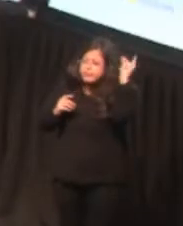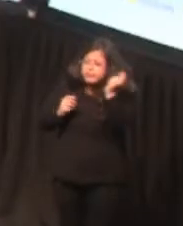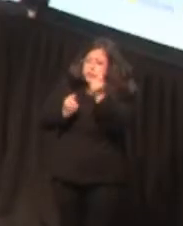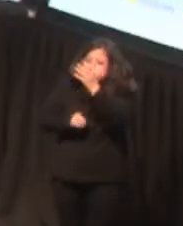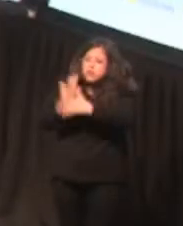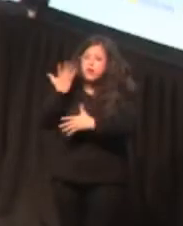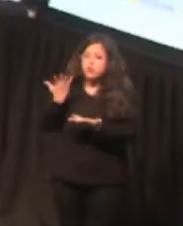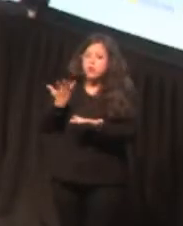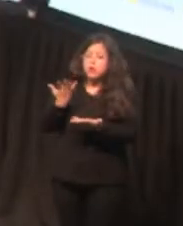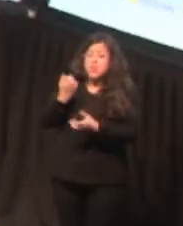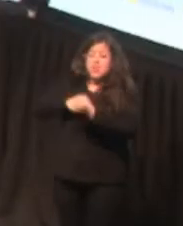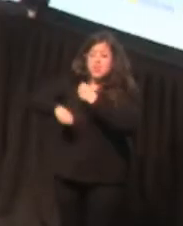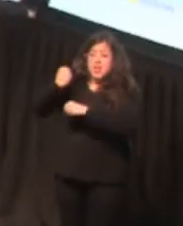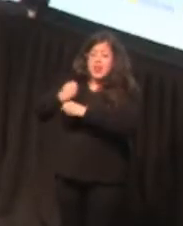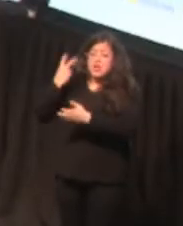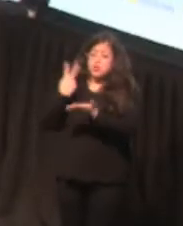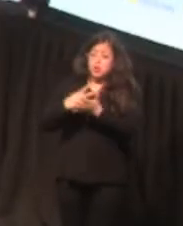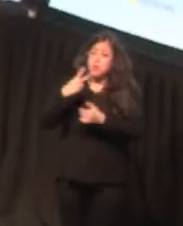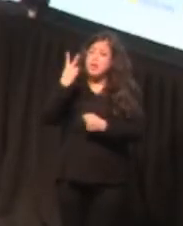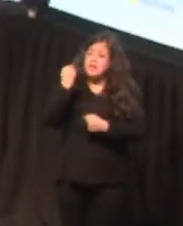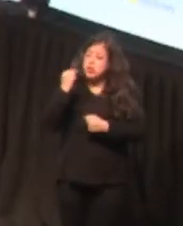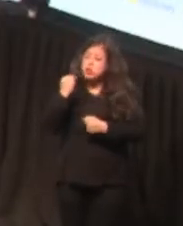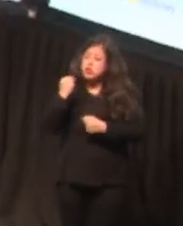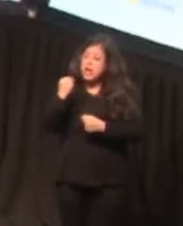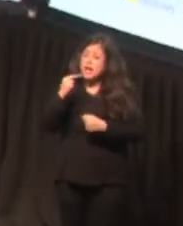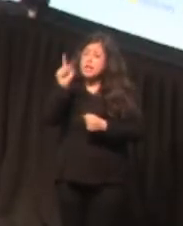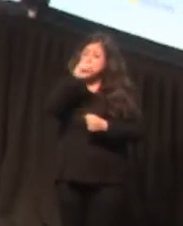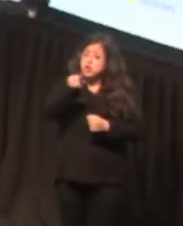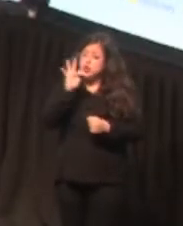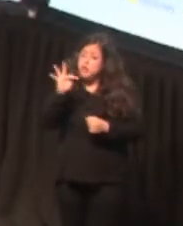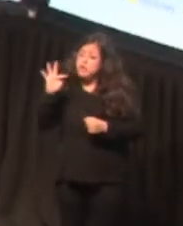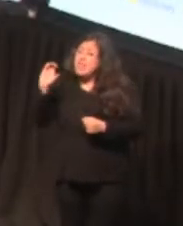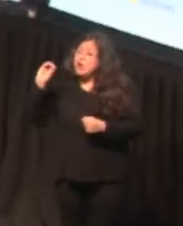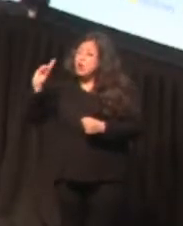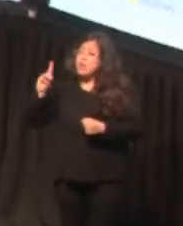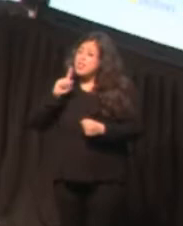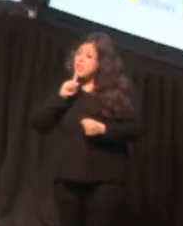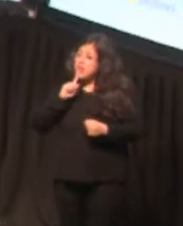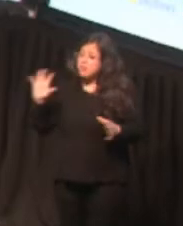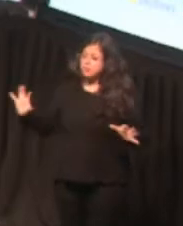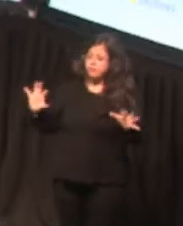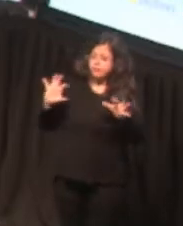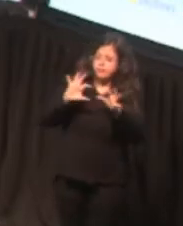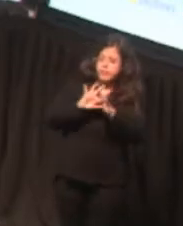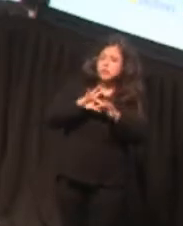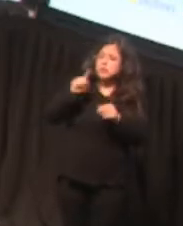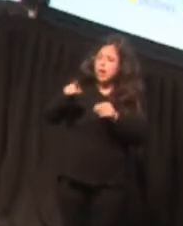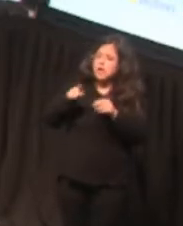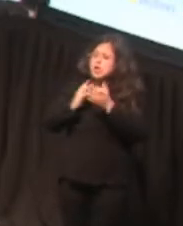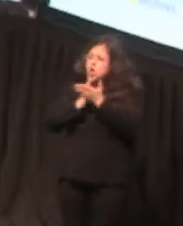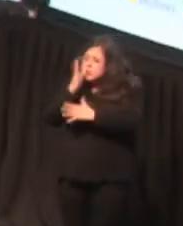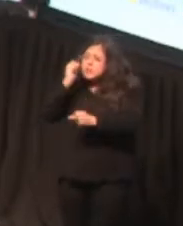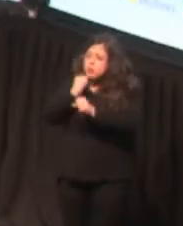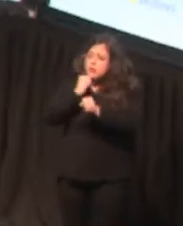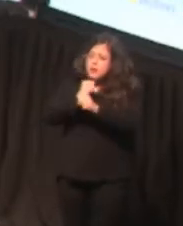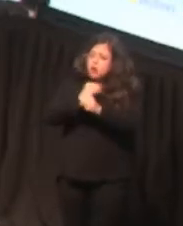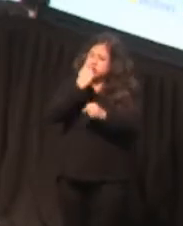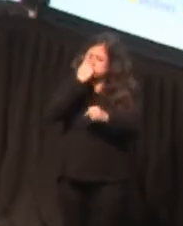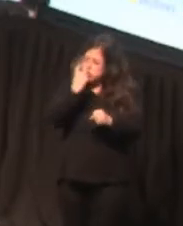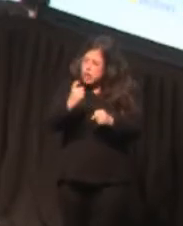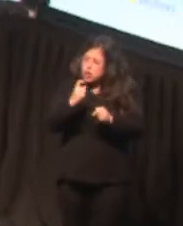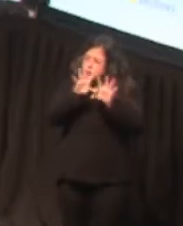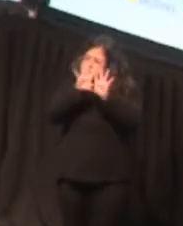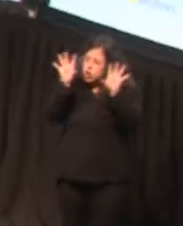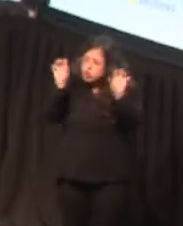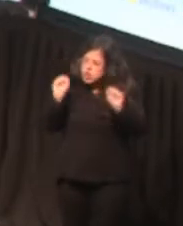Como ya se mencionó, el año 2012 Sofofa y OIT suscribieron un convenio de cooperación que implicó comenzar a formar las bases de un trabajo serio y sistemático